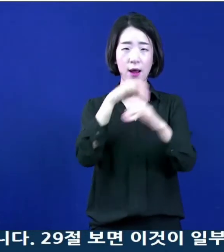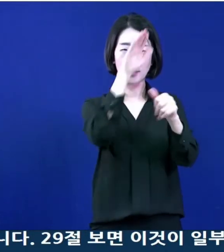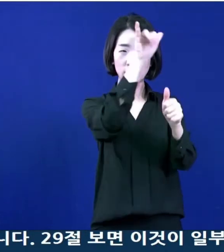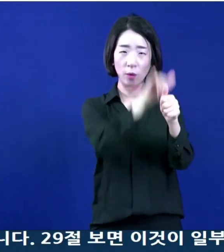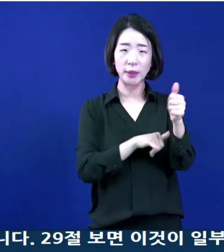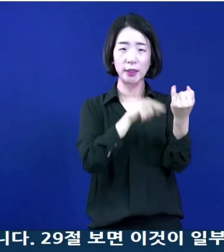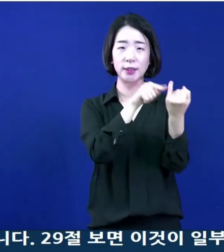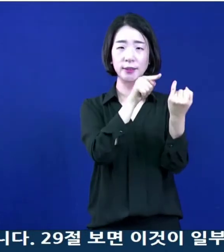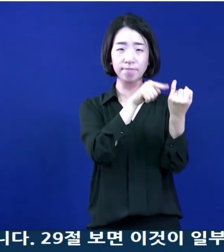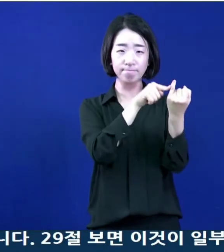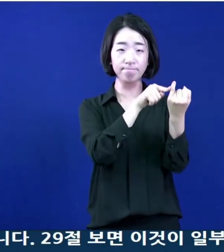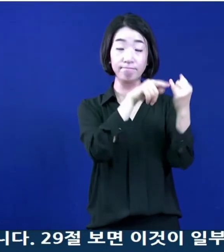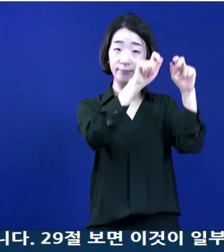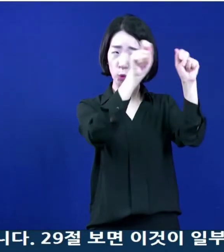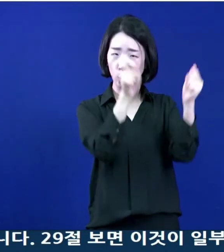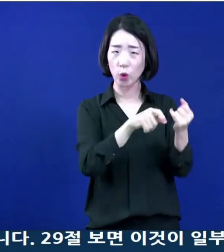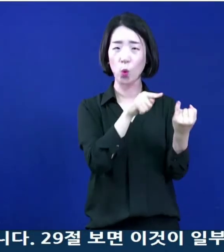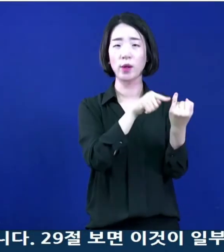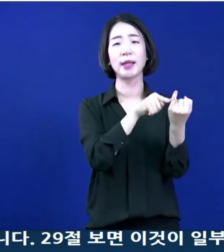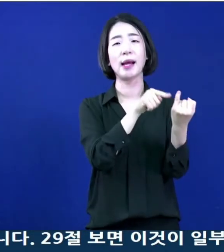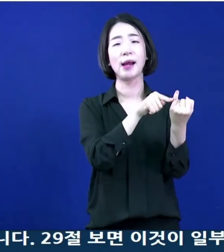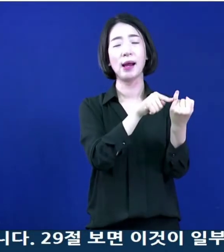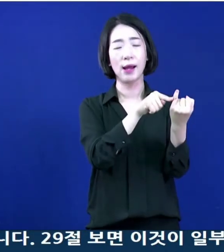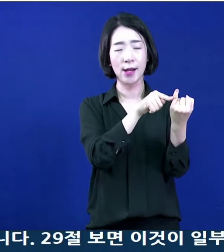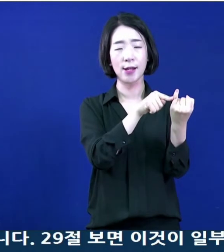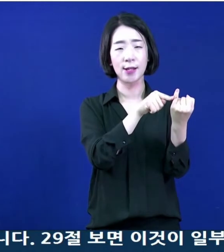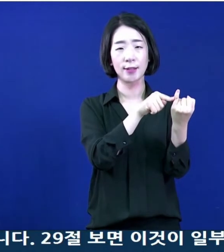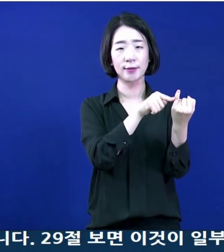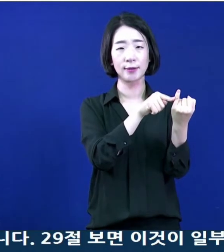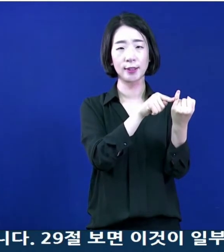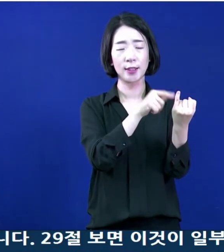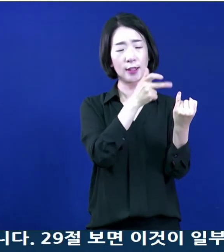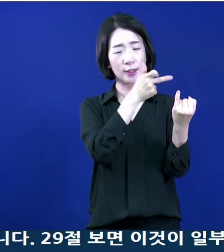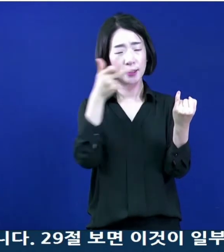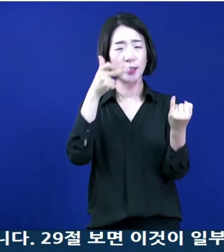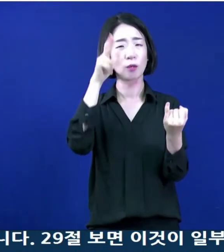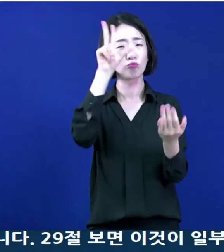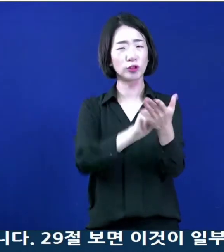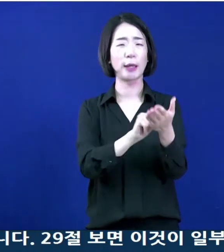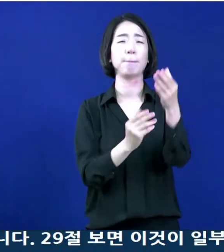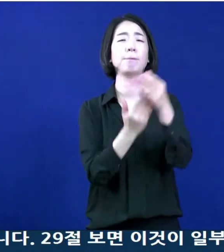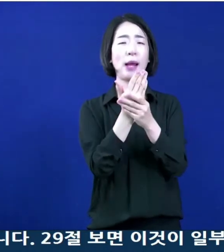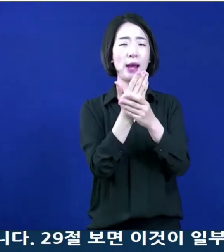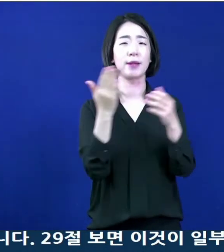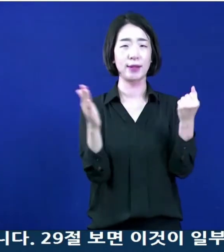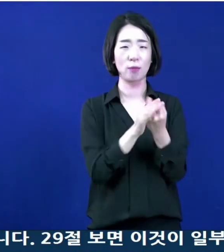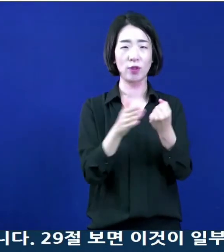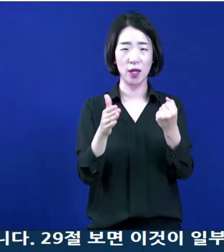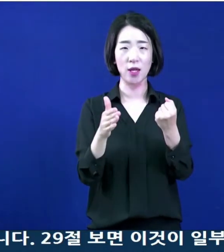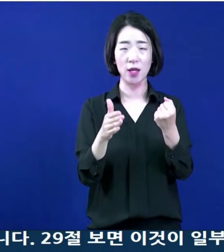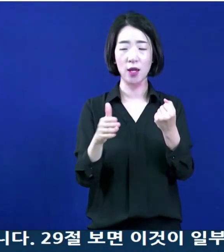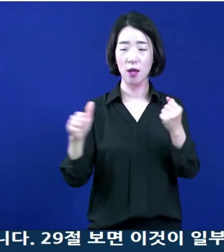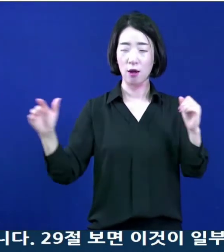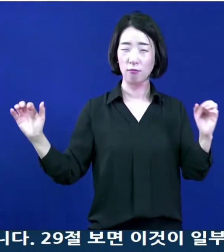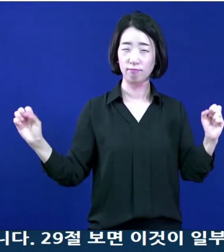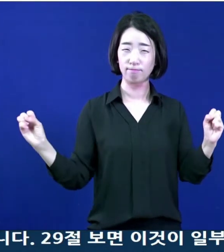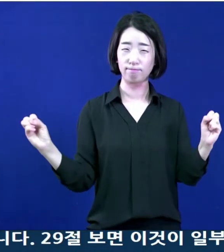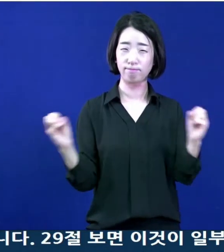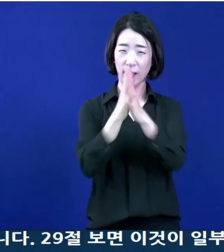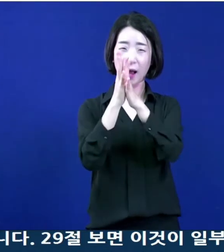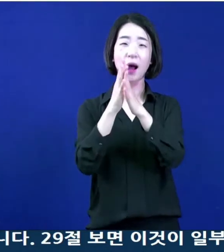이 종교적인 일에 큰 지장이 있겠다라고 이들이 뭉치죠.